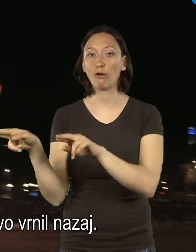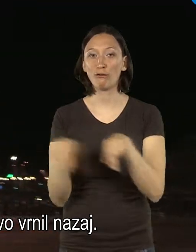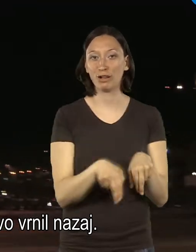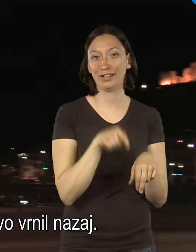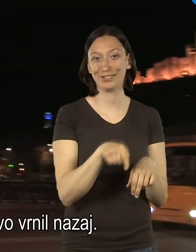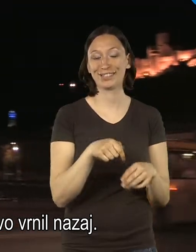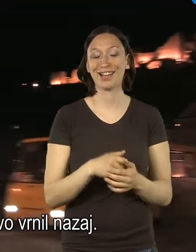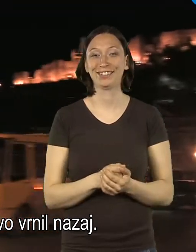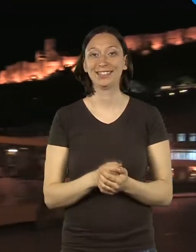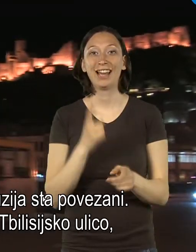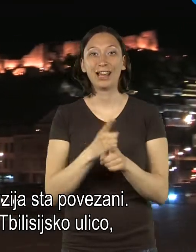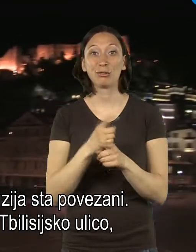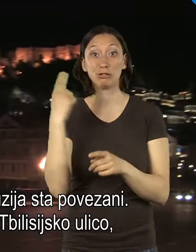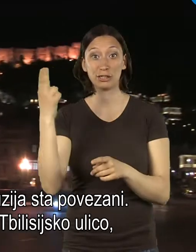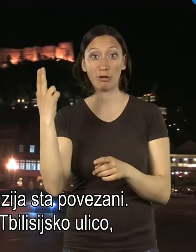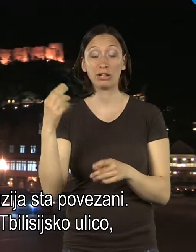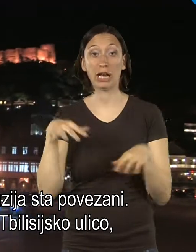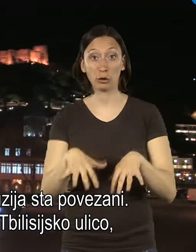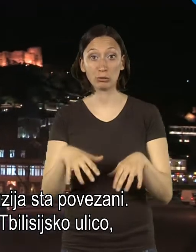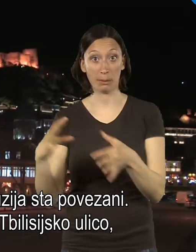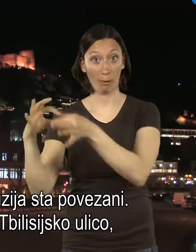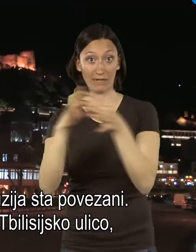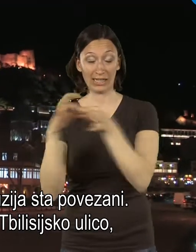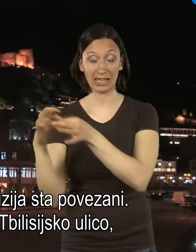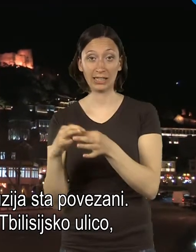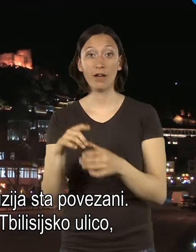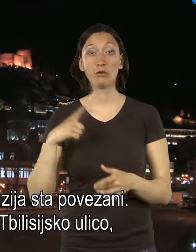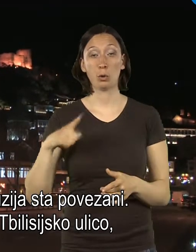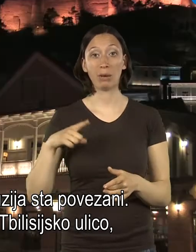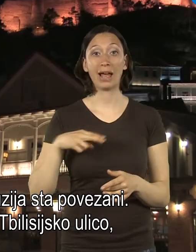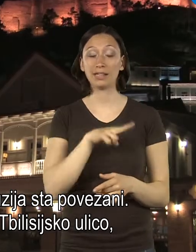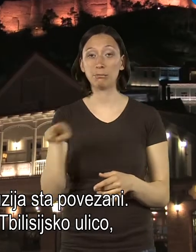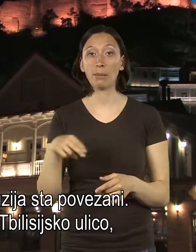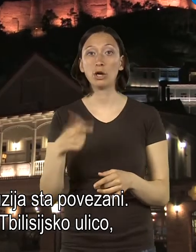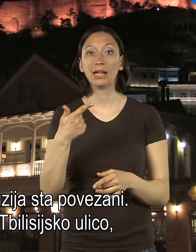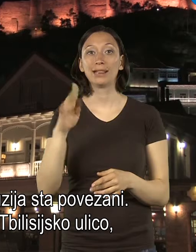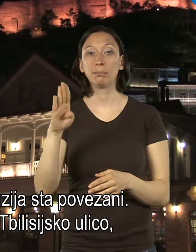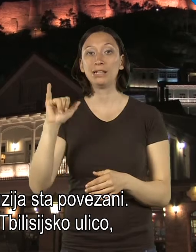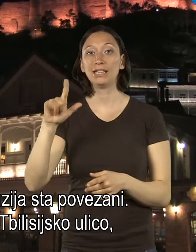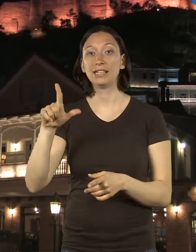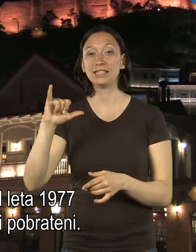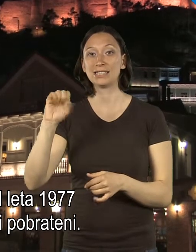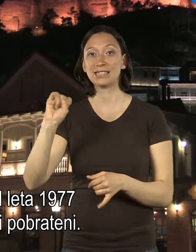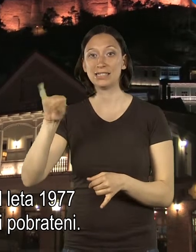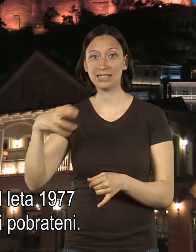nazaj. Tudi Slovenija in Gruzija sta povezani. V Ljubljani imamo Tbilisijsko ulico, saj sta vse od